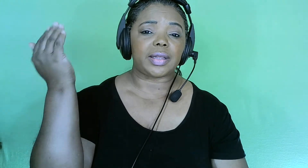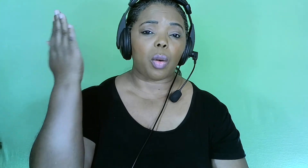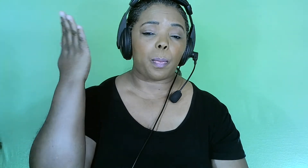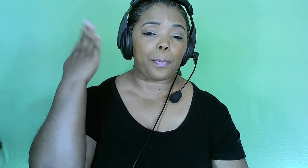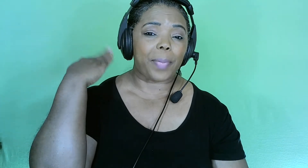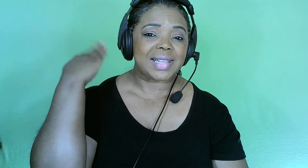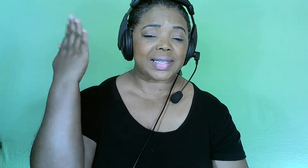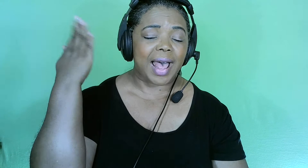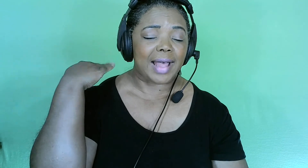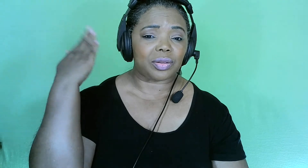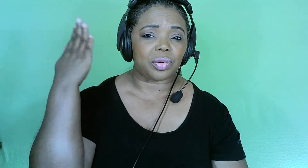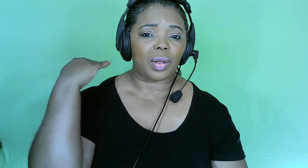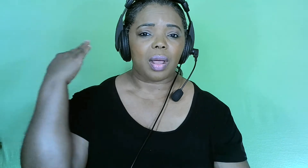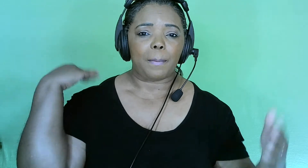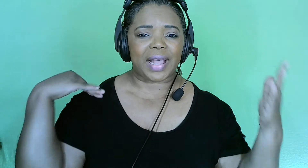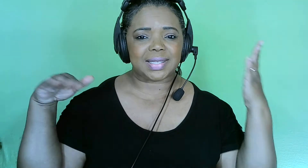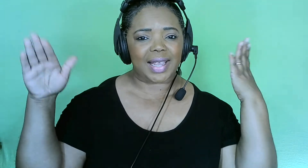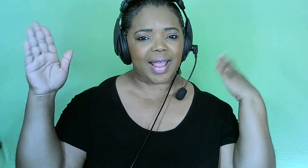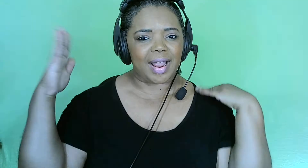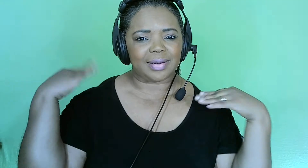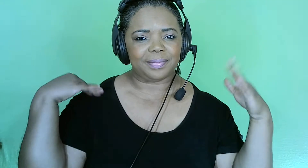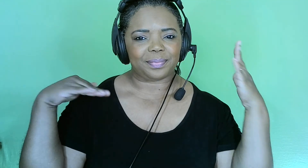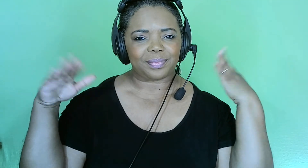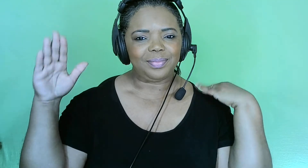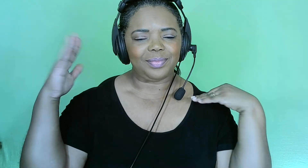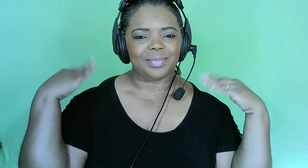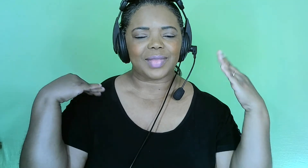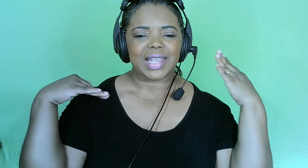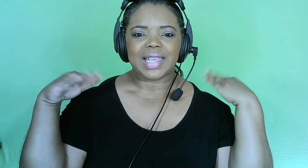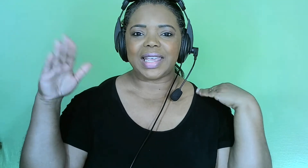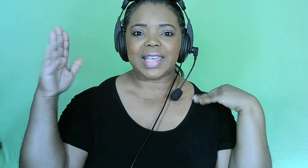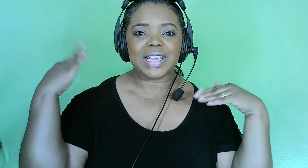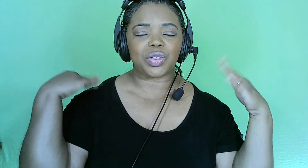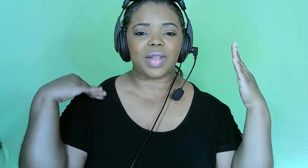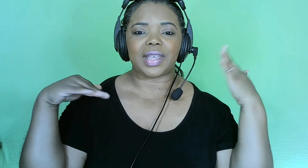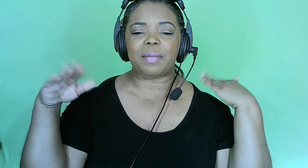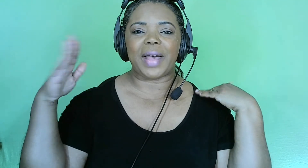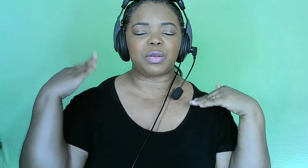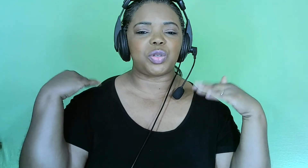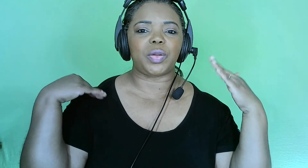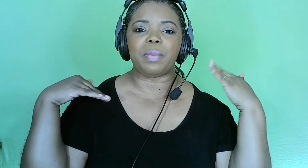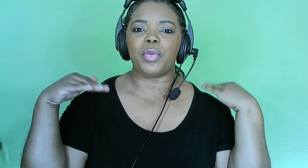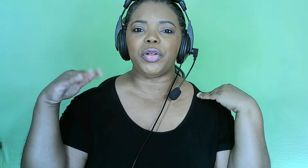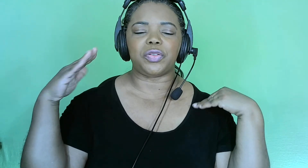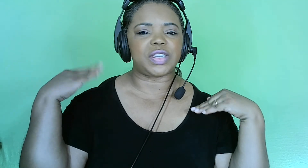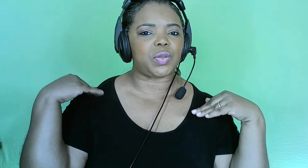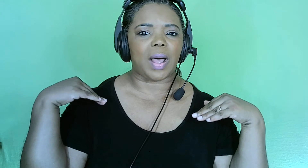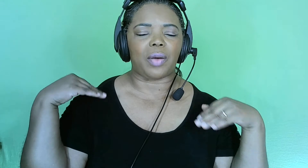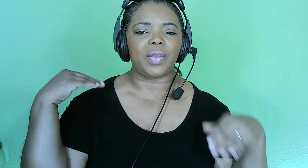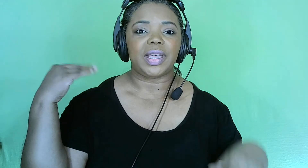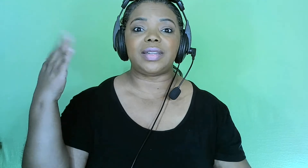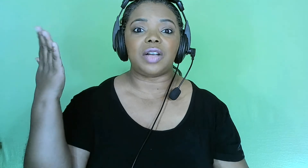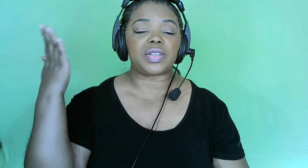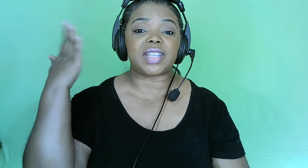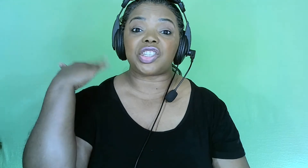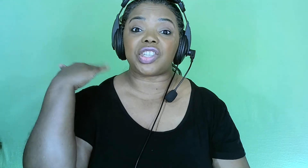Então, passado, passear. E isso daqui para o surdo é muito visual. Então, você